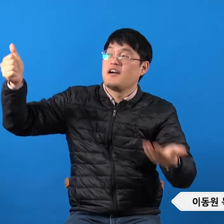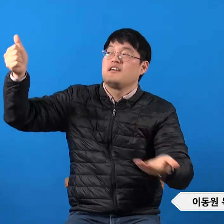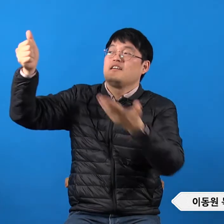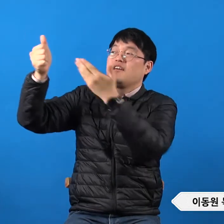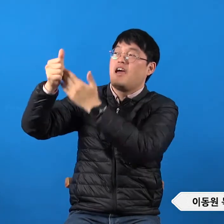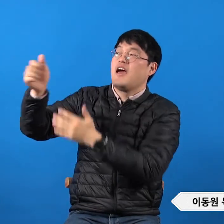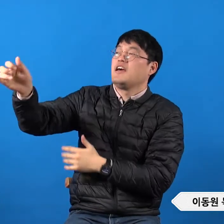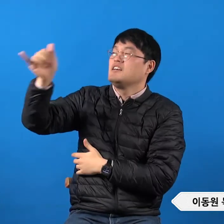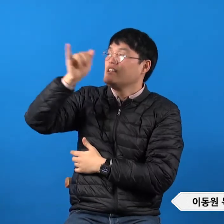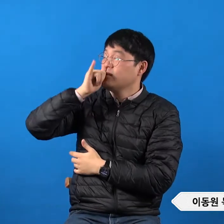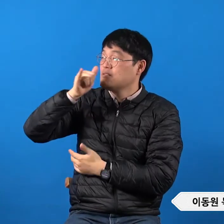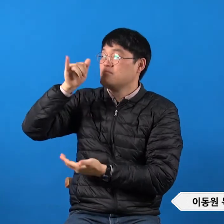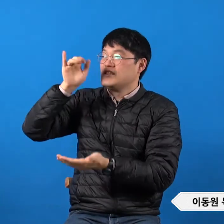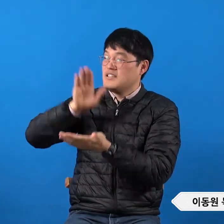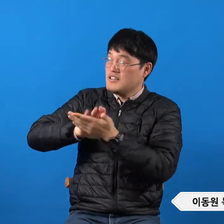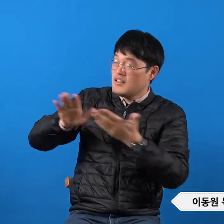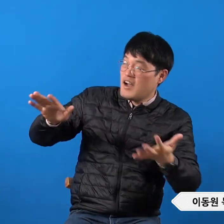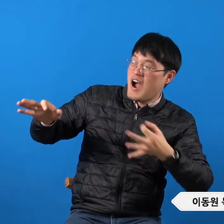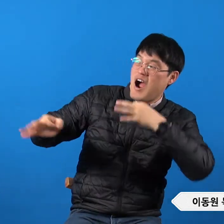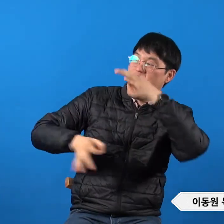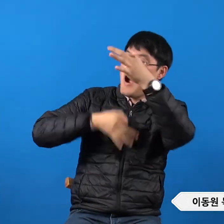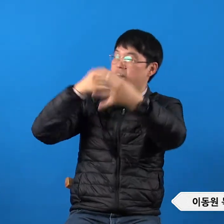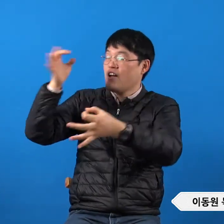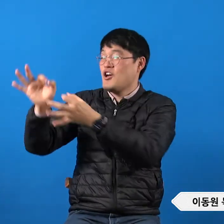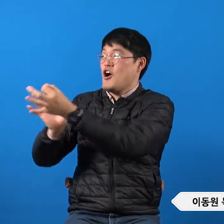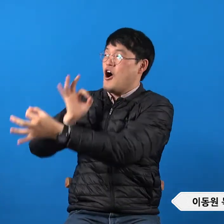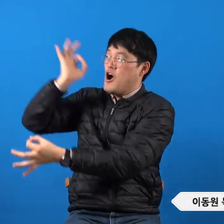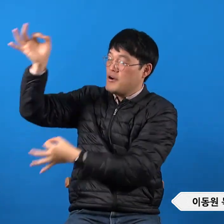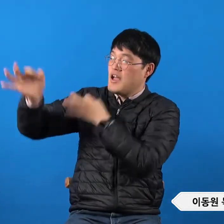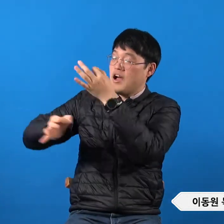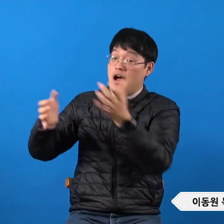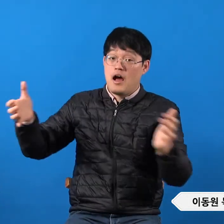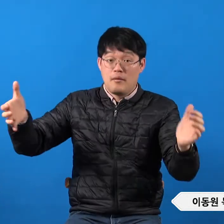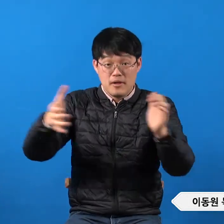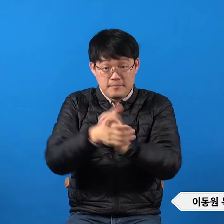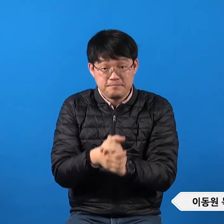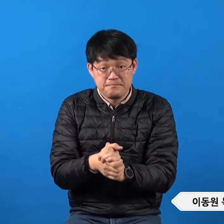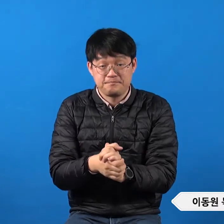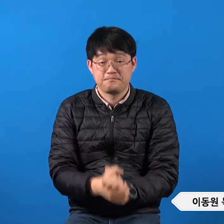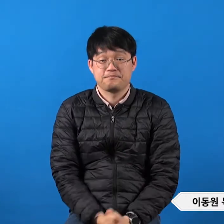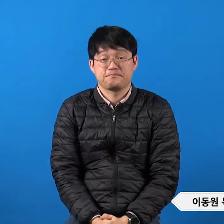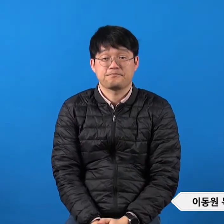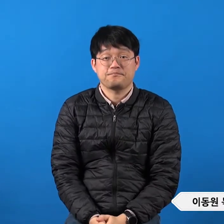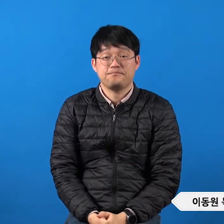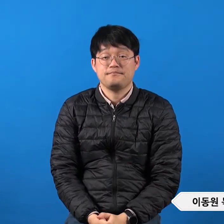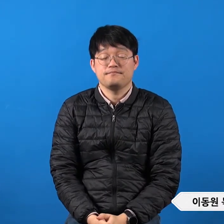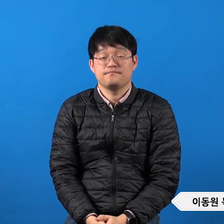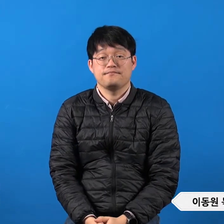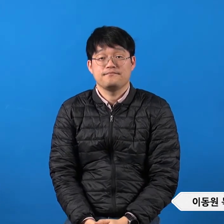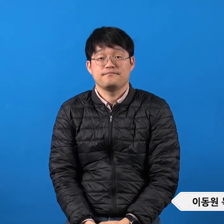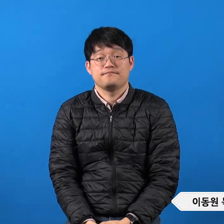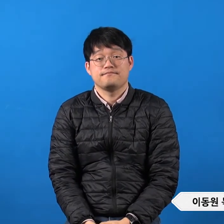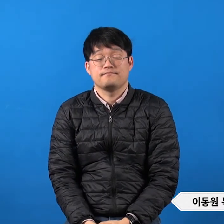하나님과 어린 양에게 영원히 있도다. 영원히 있도다. 아멘이십니까? 네.